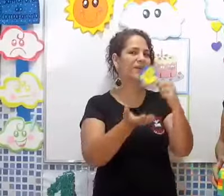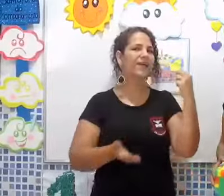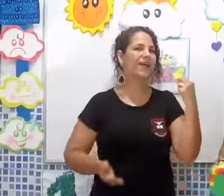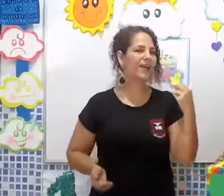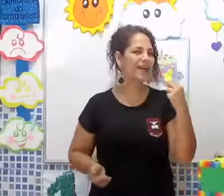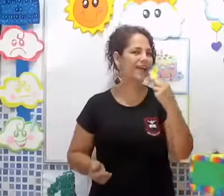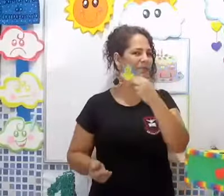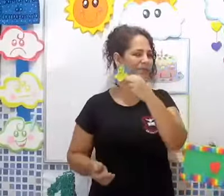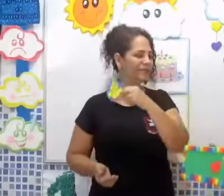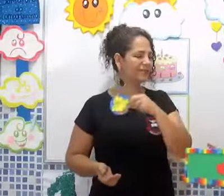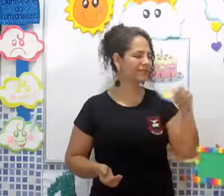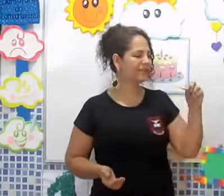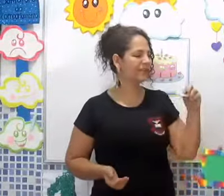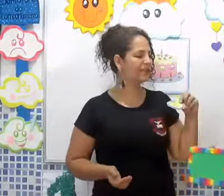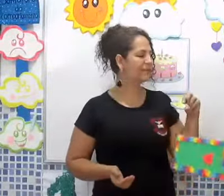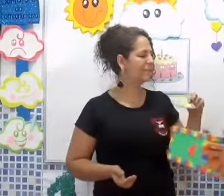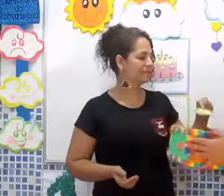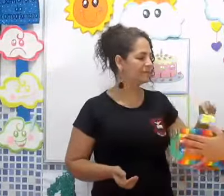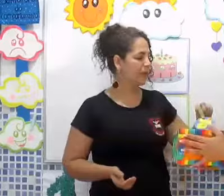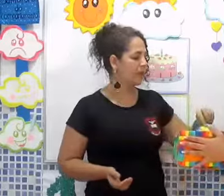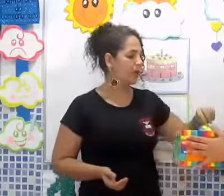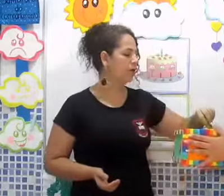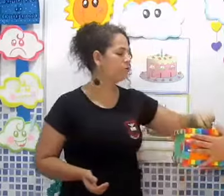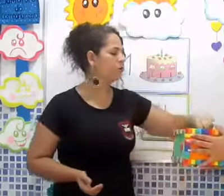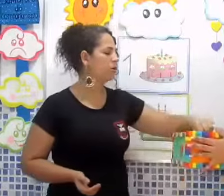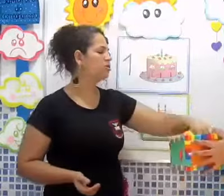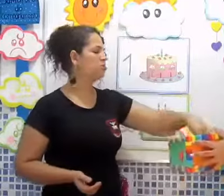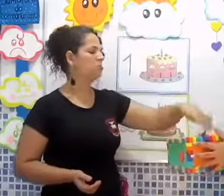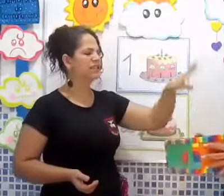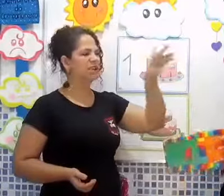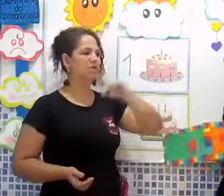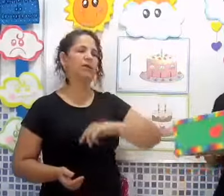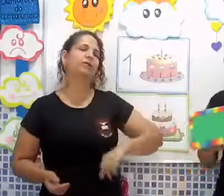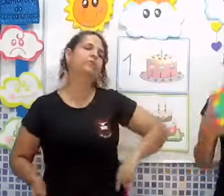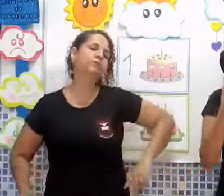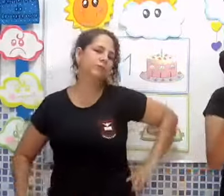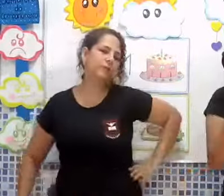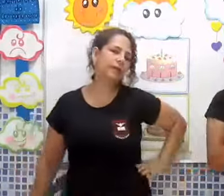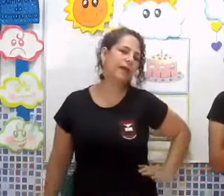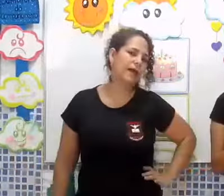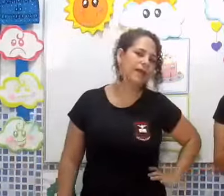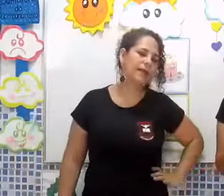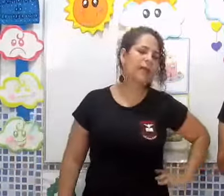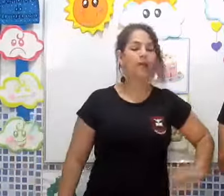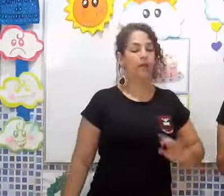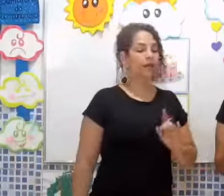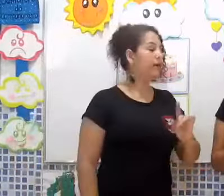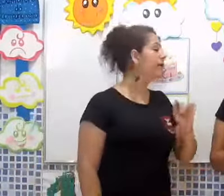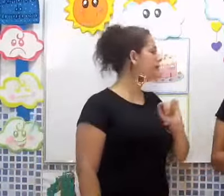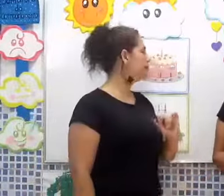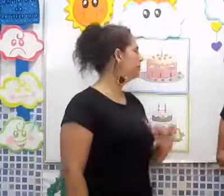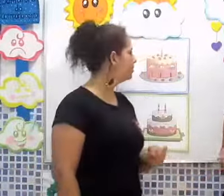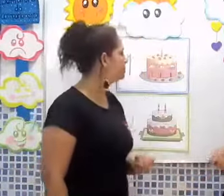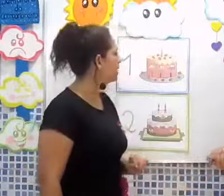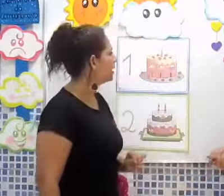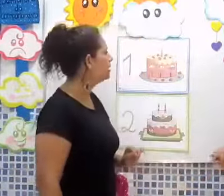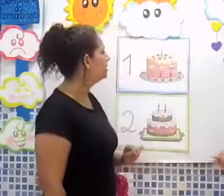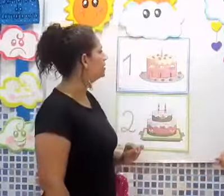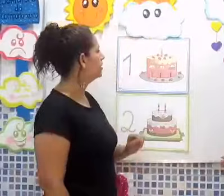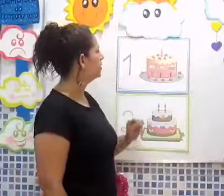gavião. Ah, muito que legal. Música legal. Eu gosto, mas agora nós vamos trabalhar, hein? Então, Tia Rayane,